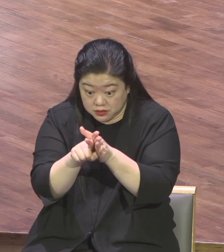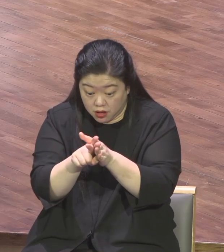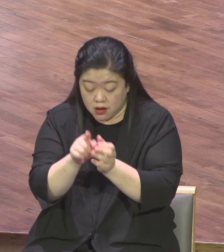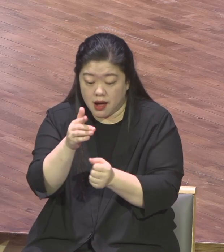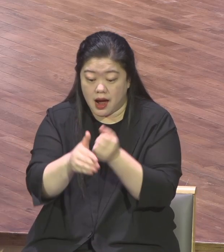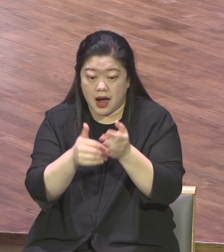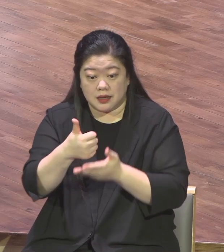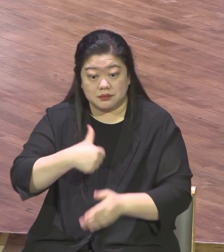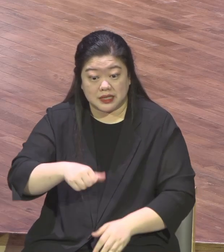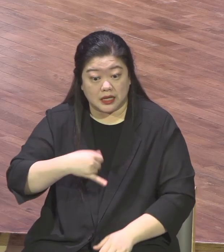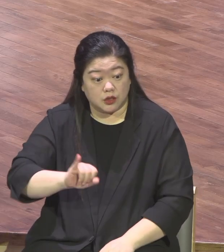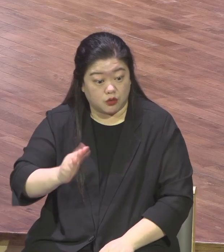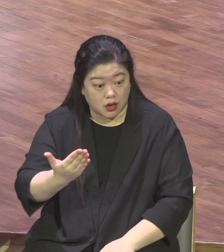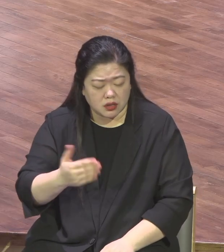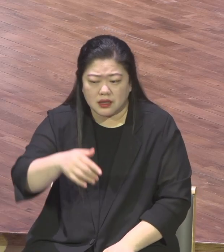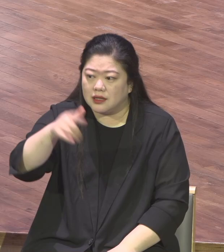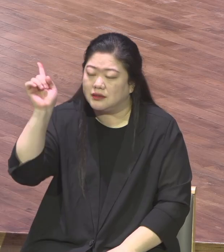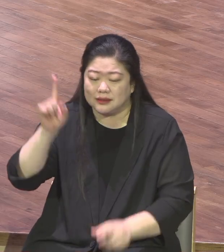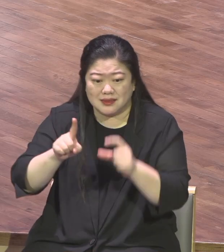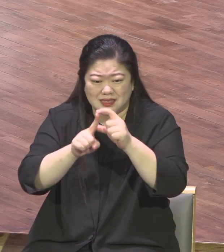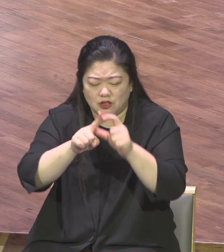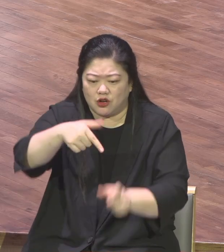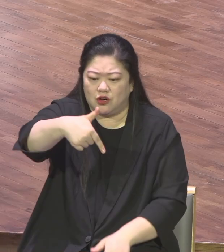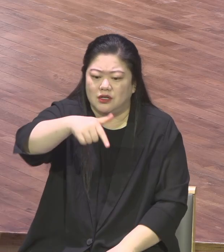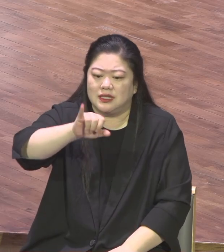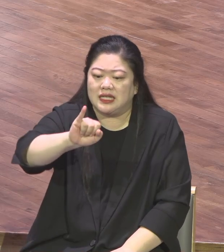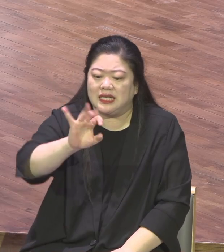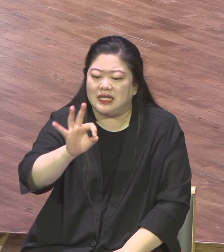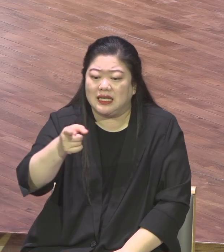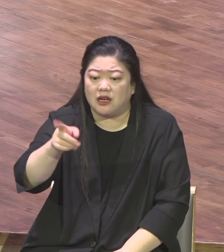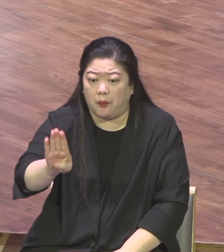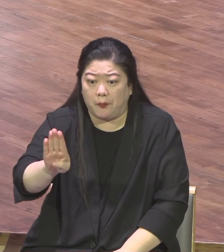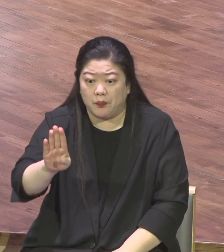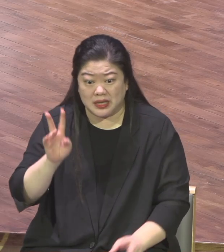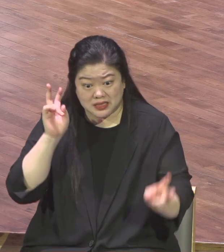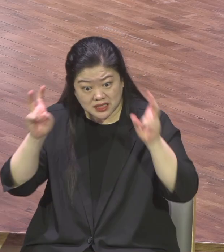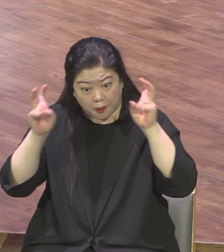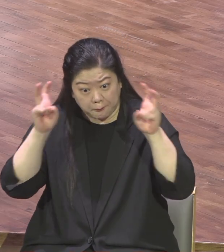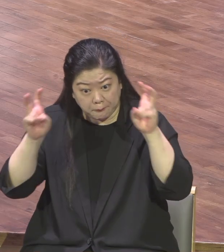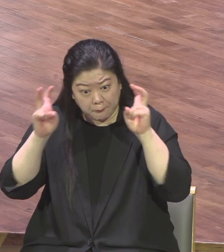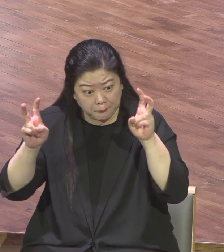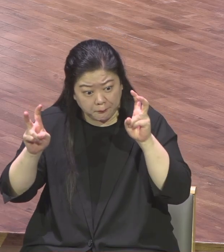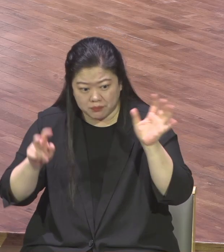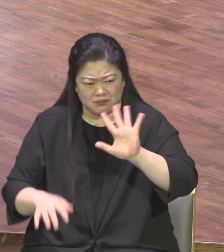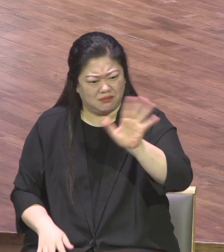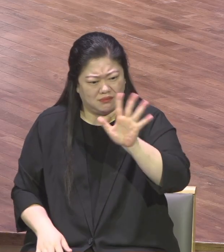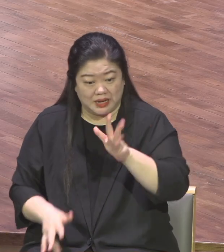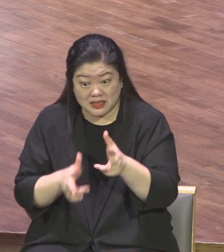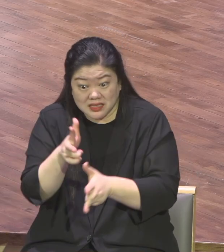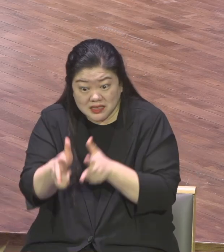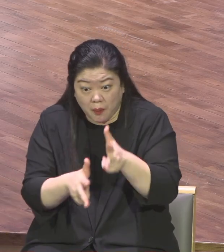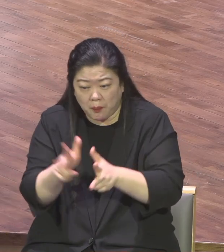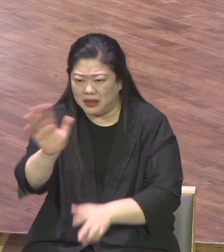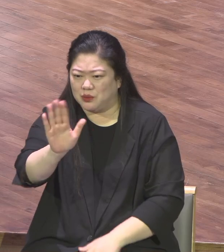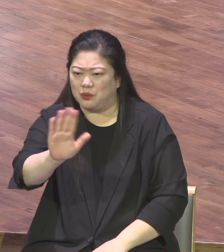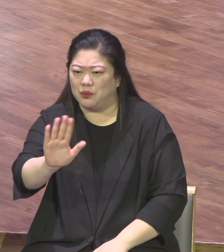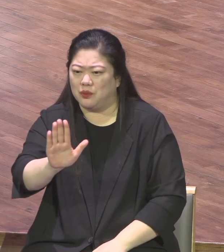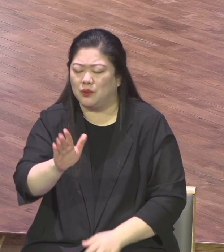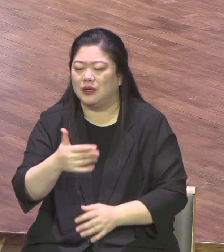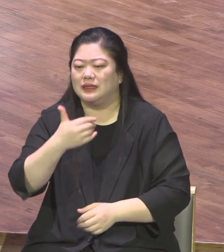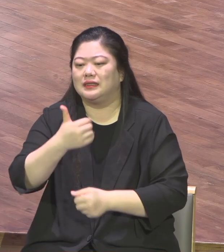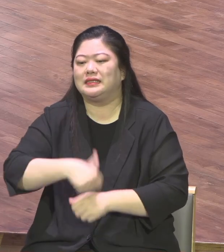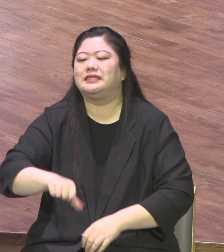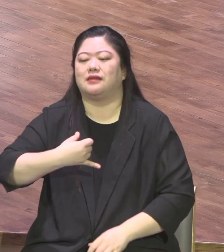뭐냐? 바로 기업. 기업 삼으신 것이다. 기업 삼으신 축복. 자, 기업이라고 표현을